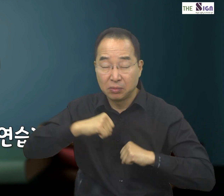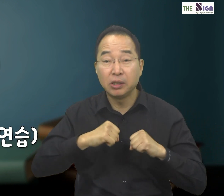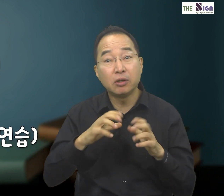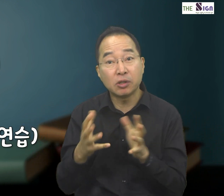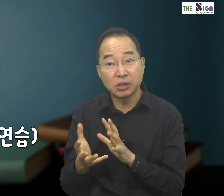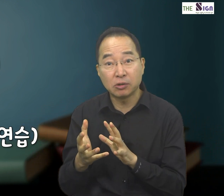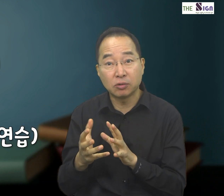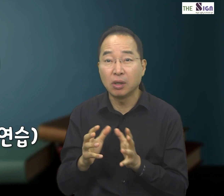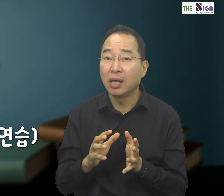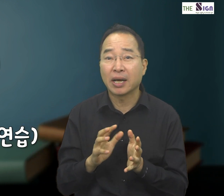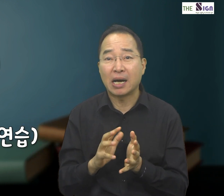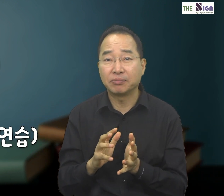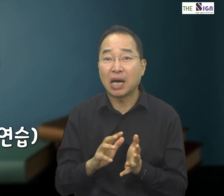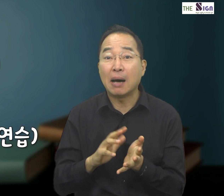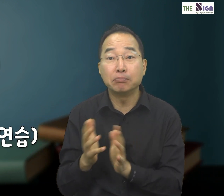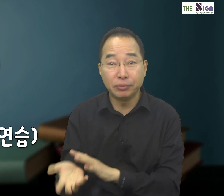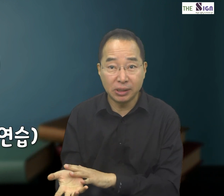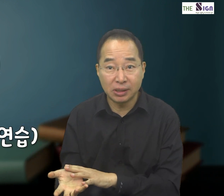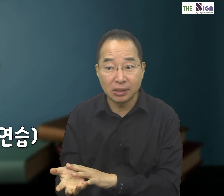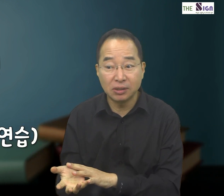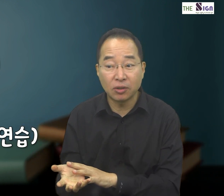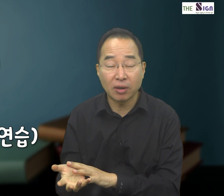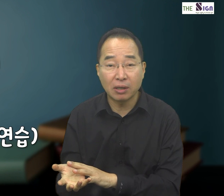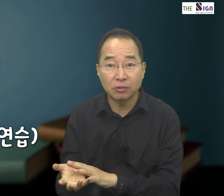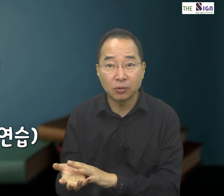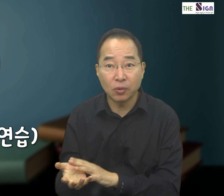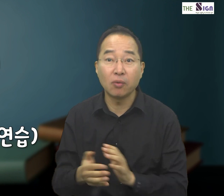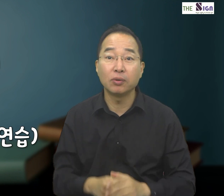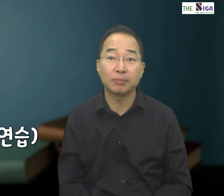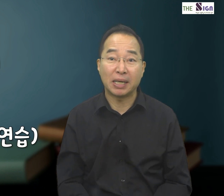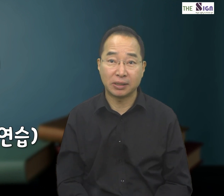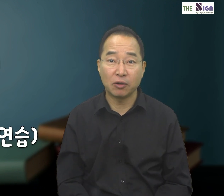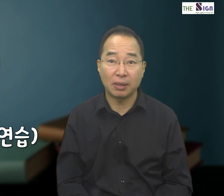이런 형식으로 가급적 안 부딪히는 경향으로도 많이 사용합니다.